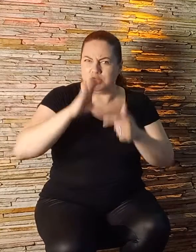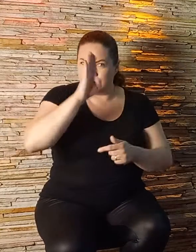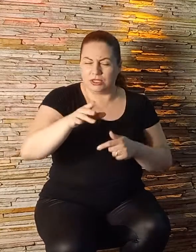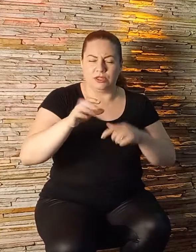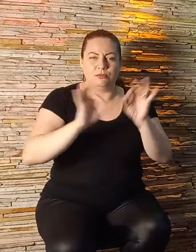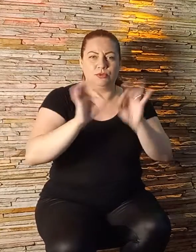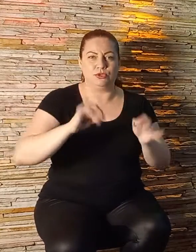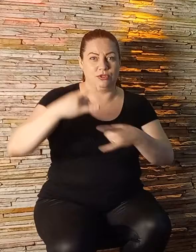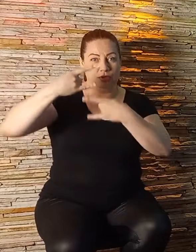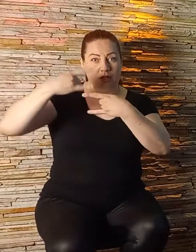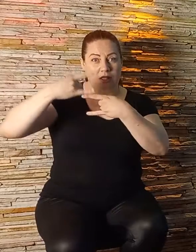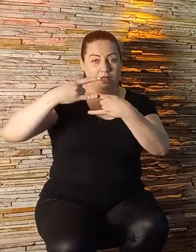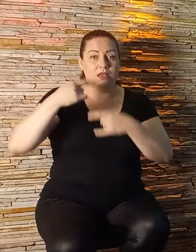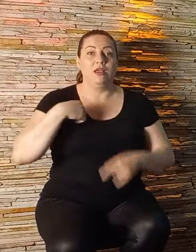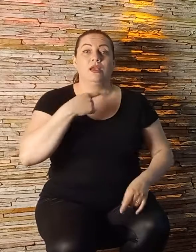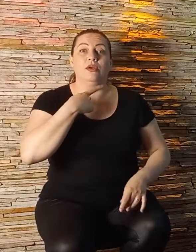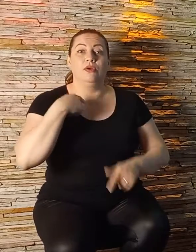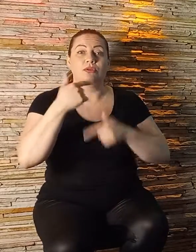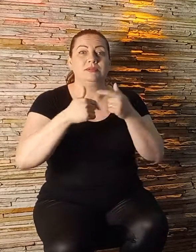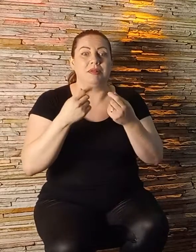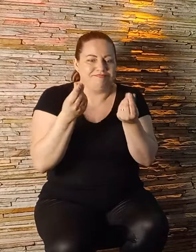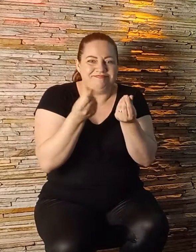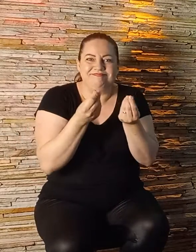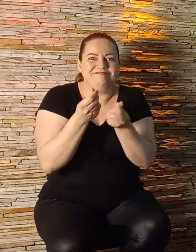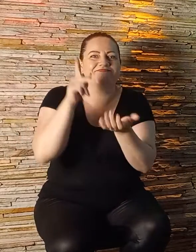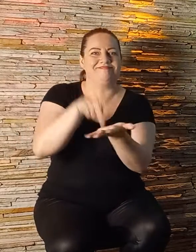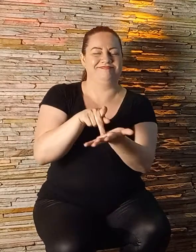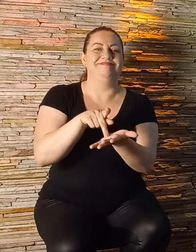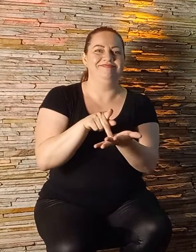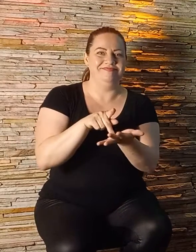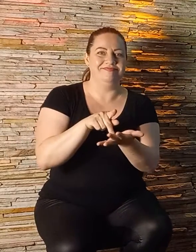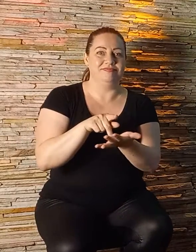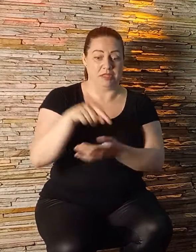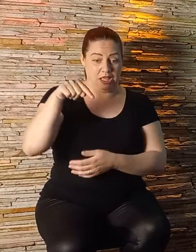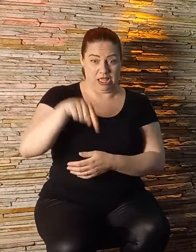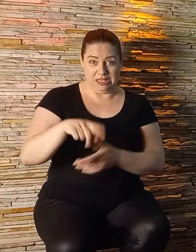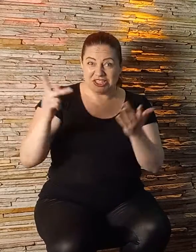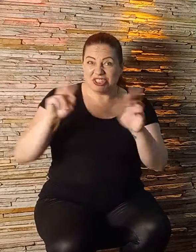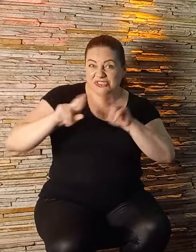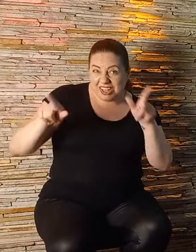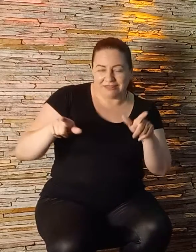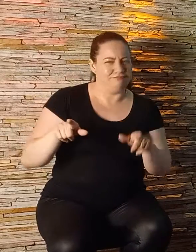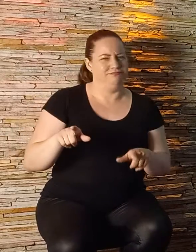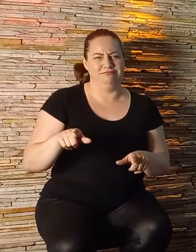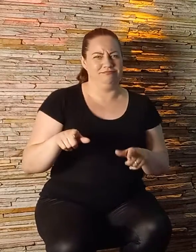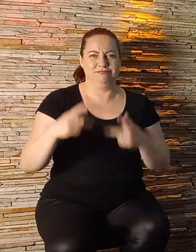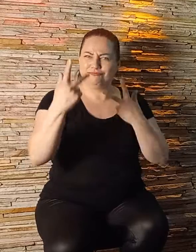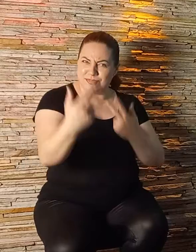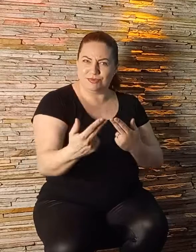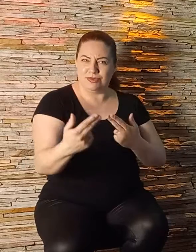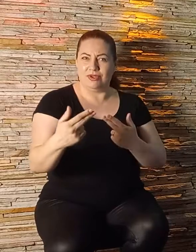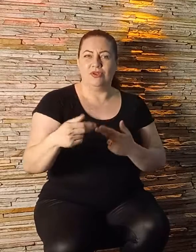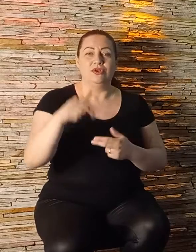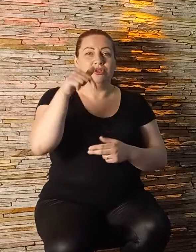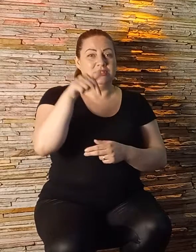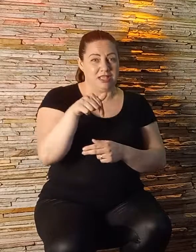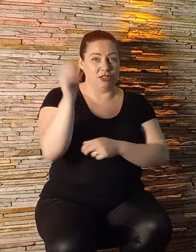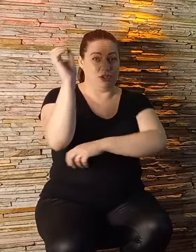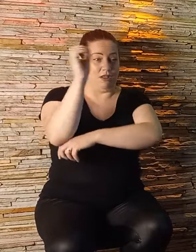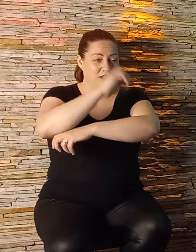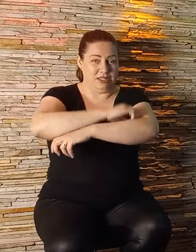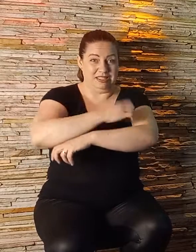muito com projeto de Live Eu gosto de trabalhar com o que é real então aqui não vai ser diferente também pelo certo ela não tá descer se eu